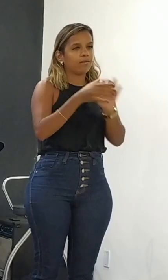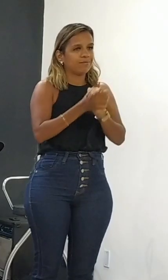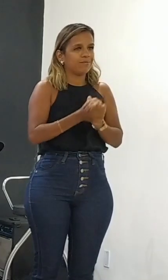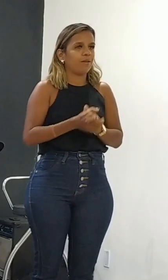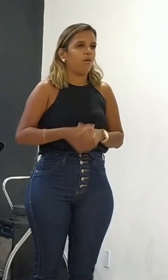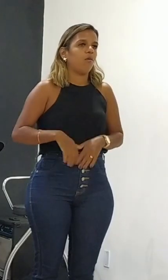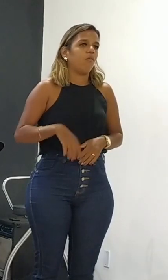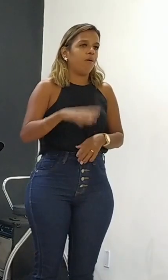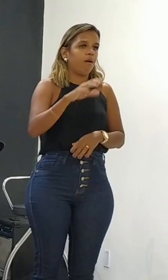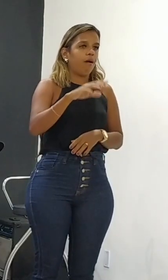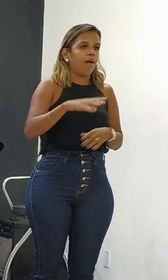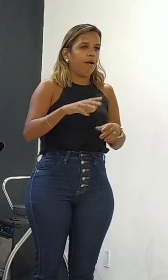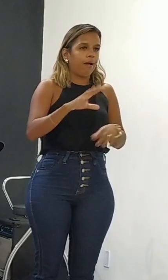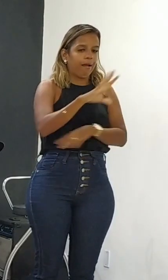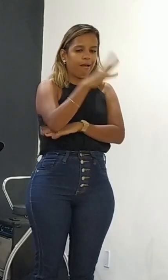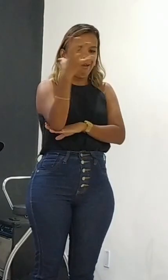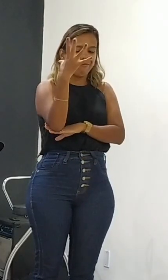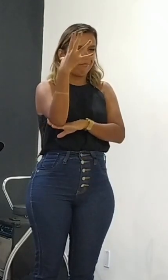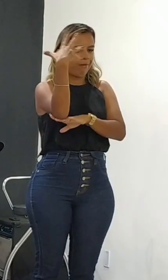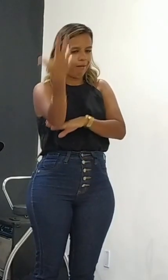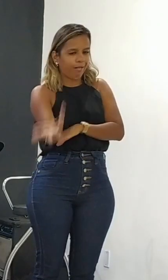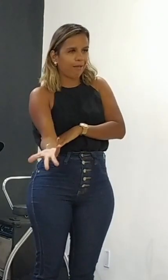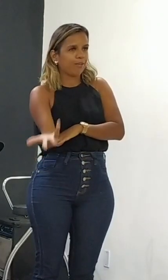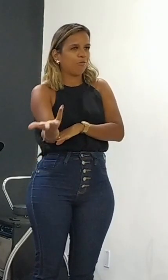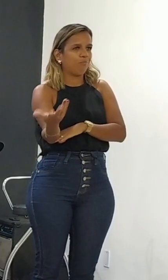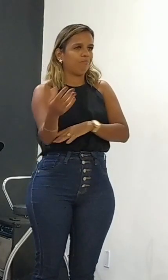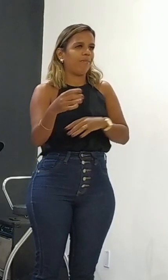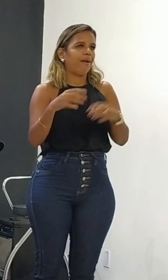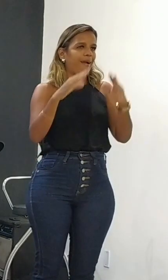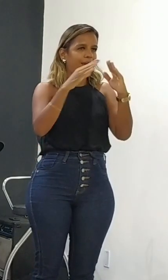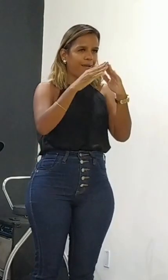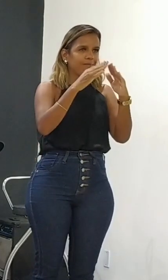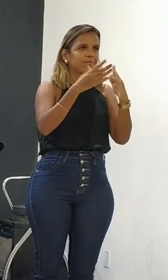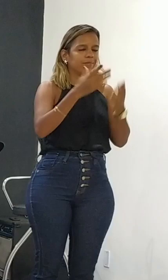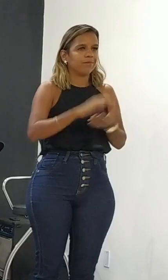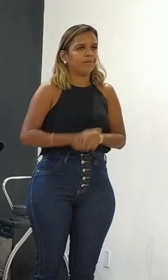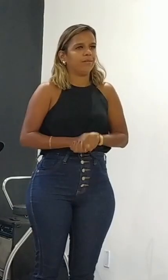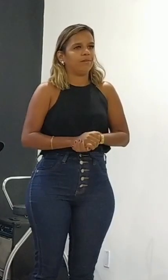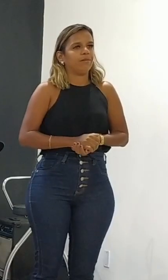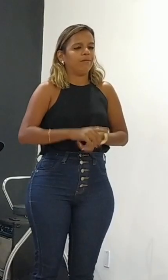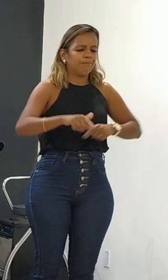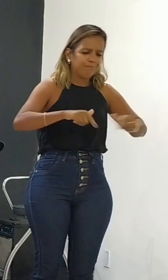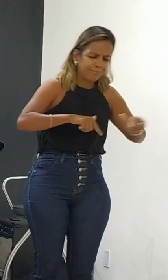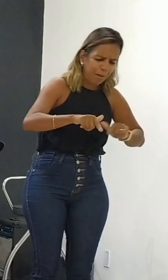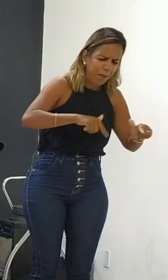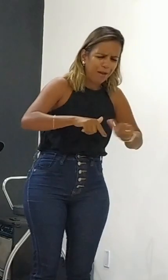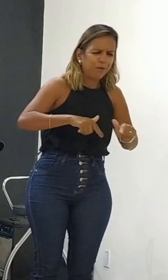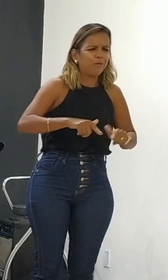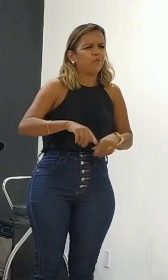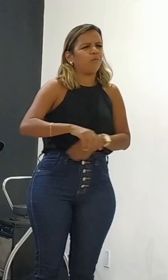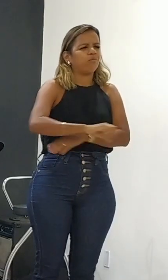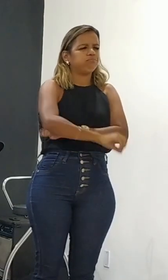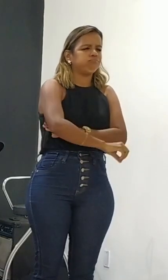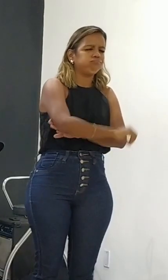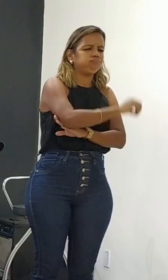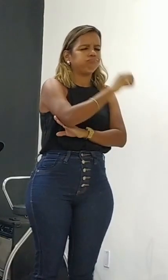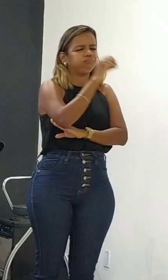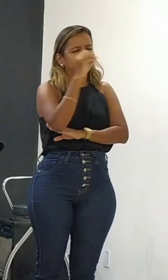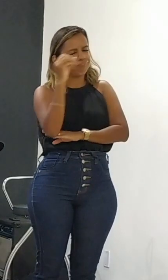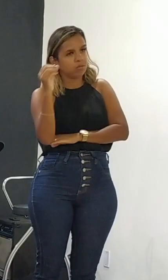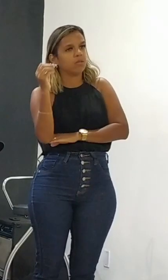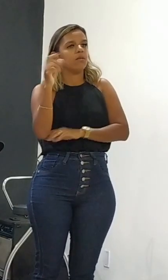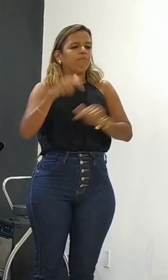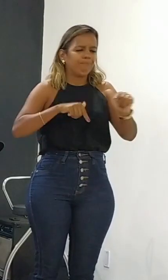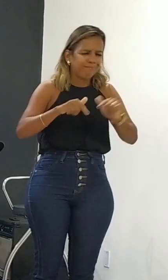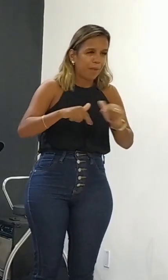inteiro cortando árvores, chegando do trabalho, ficou a noite toda, mas falou para a esposa dele: vamos para casa do Senhor,